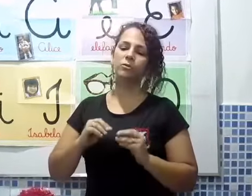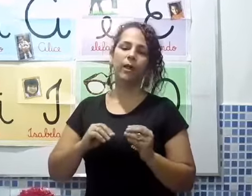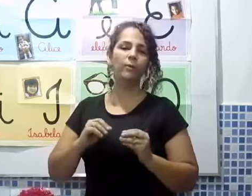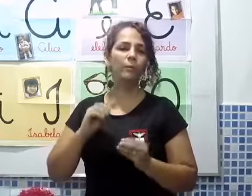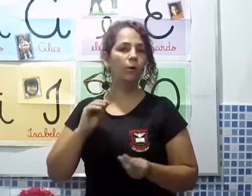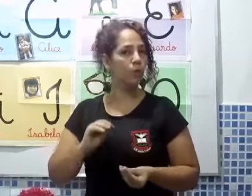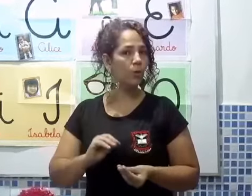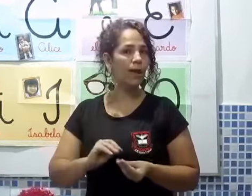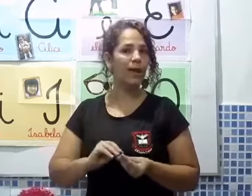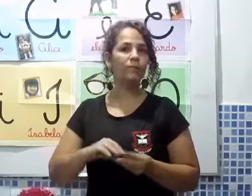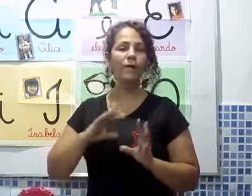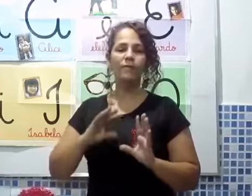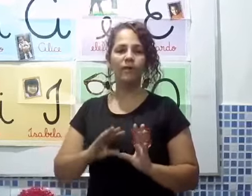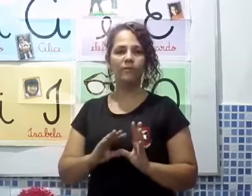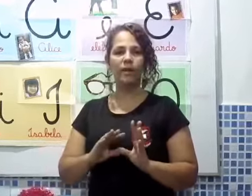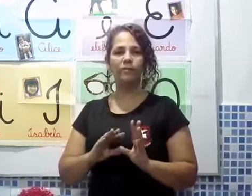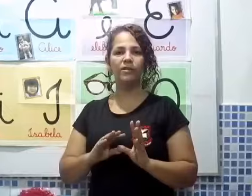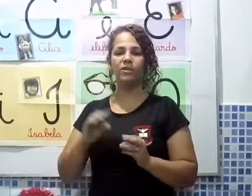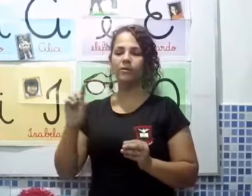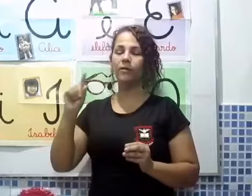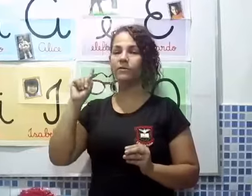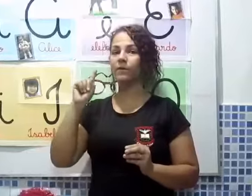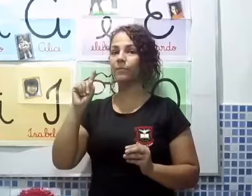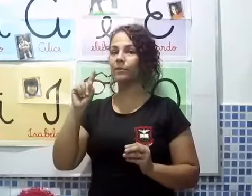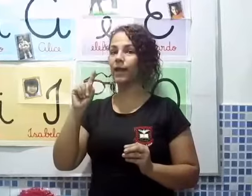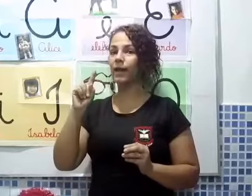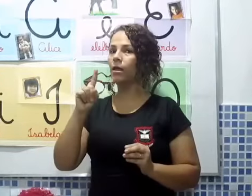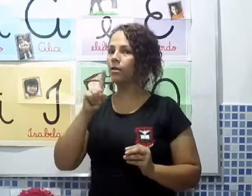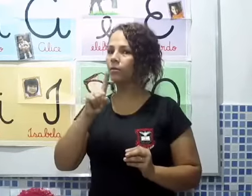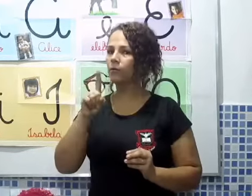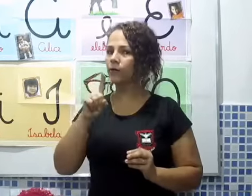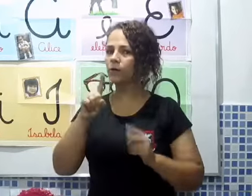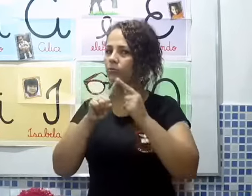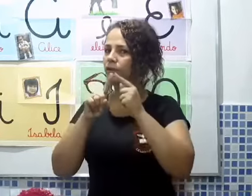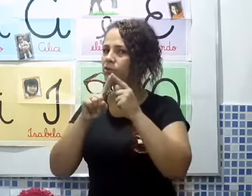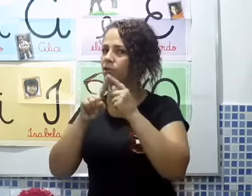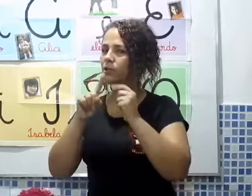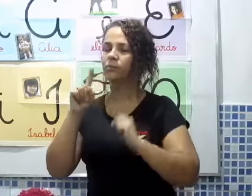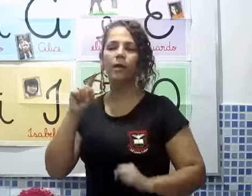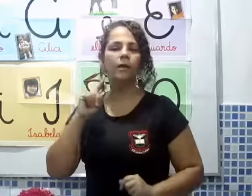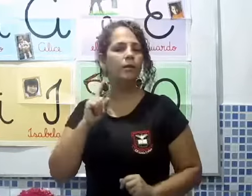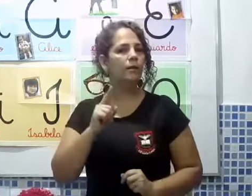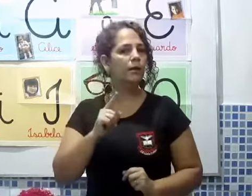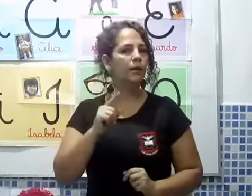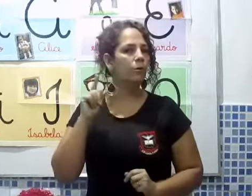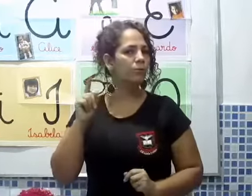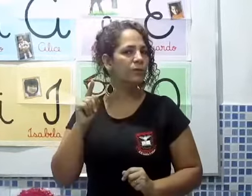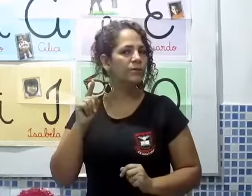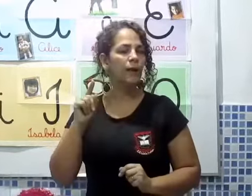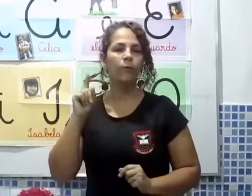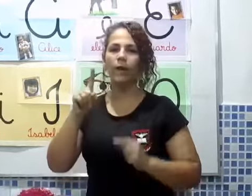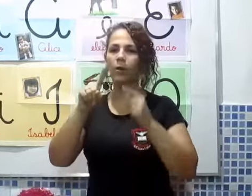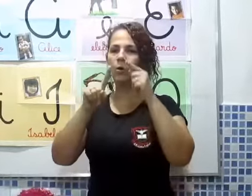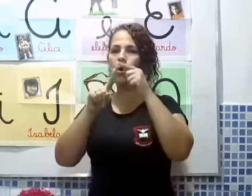misturar o papel com a água para virar uma tinta. Você vai pintar? Não é com o dedinho e nem com o pincel, é com